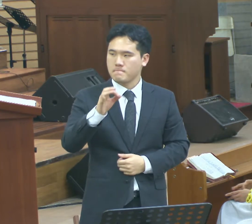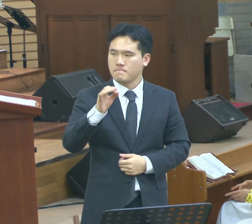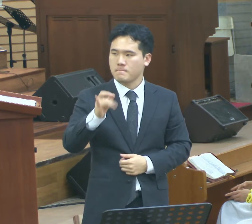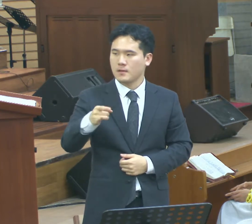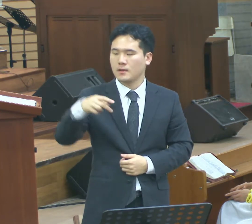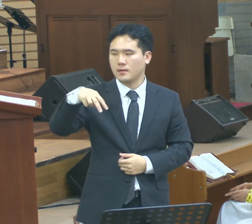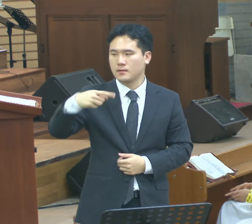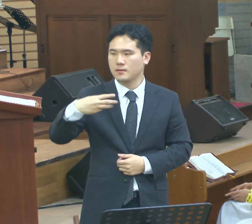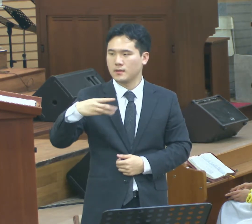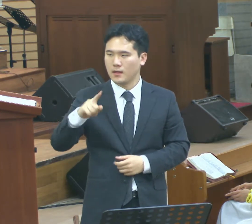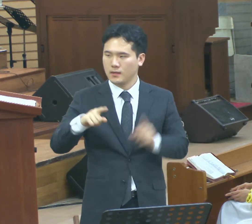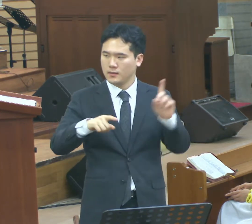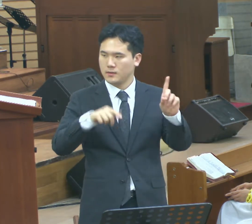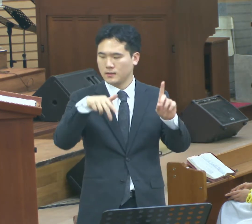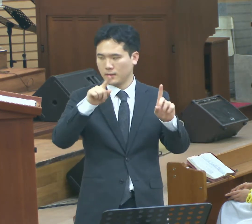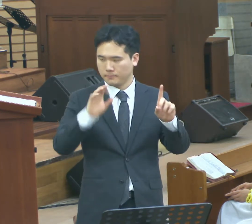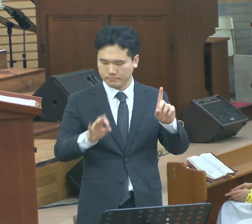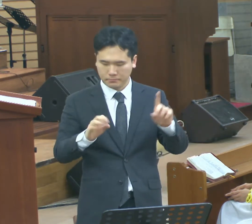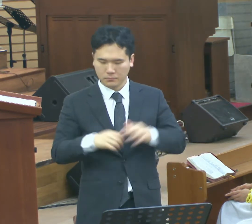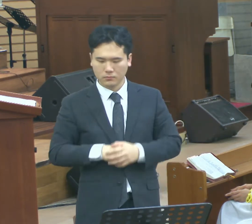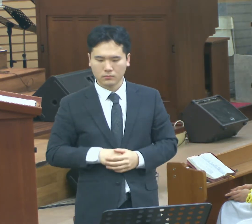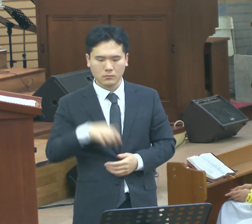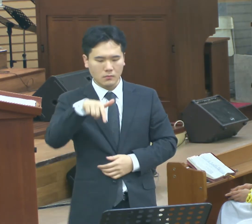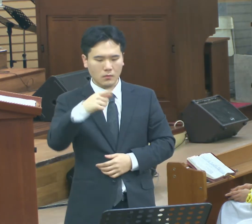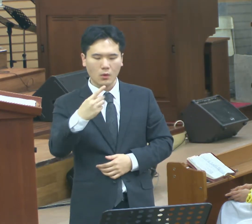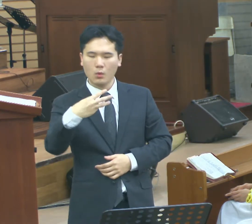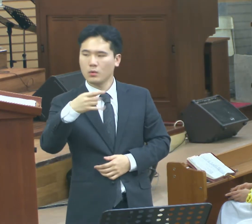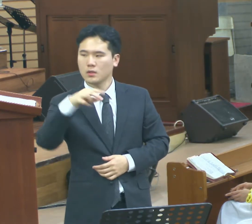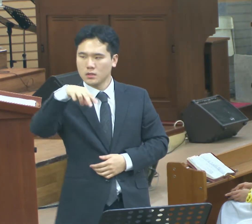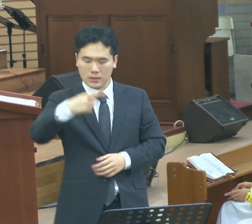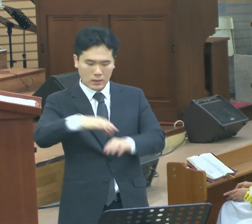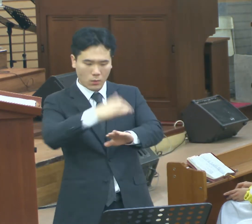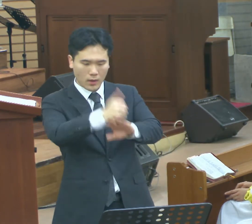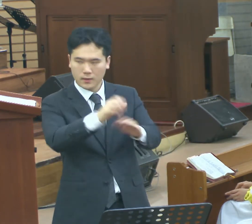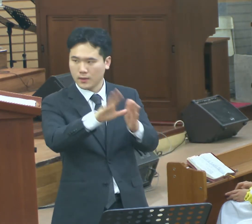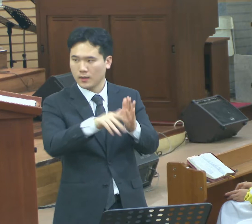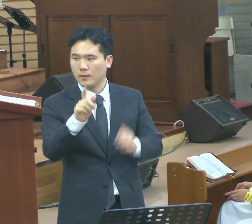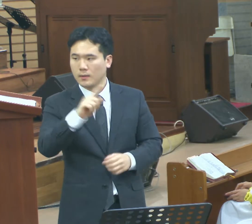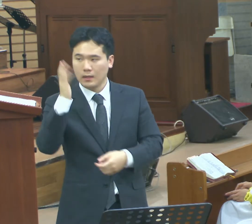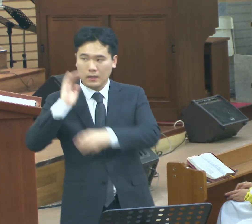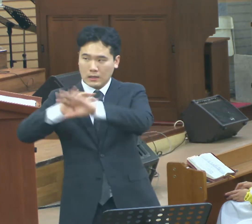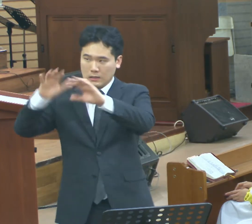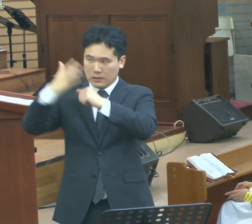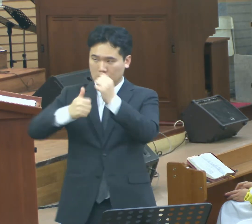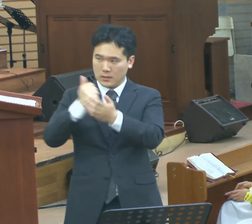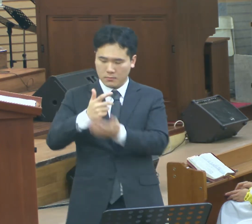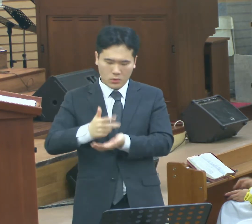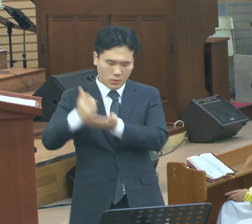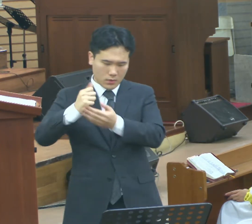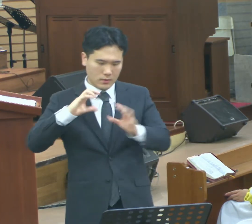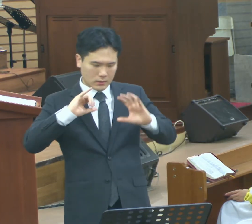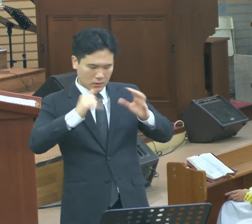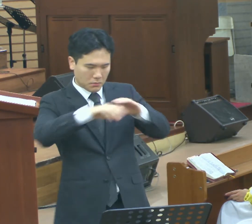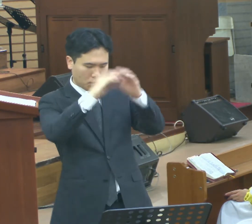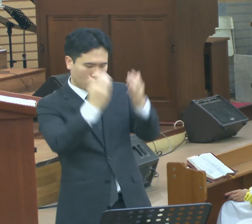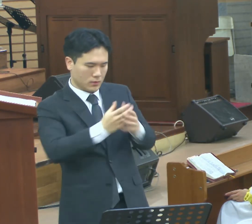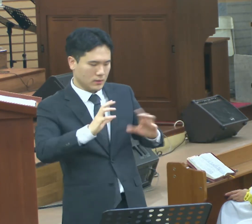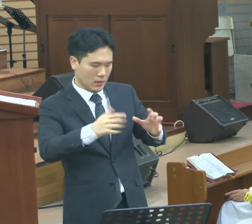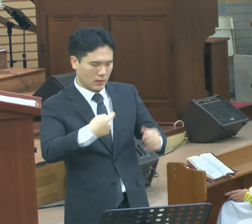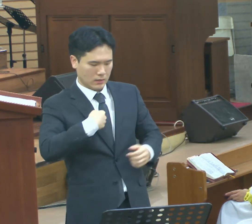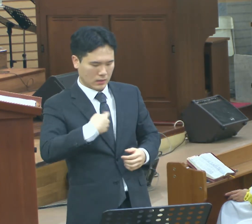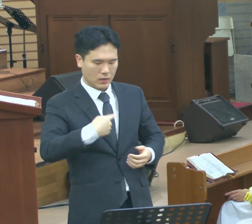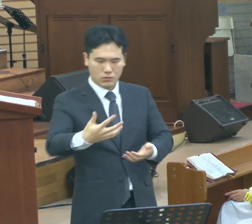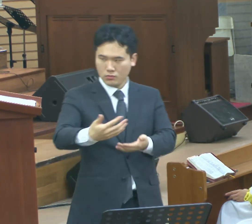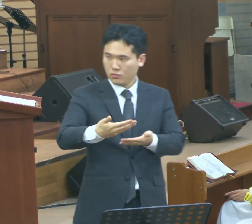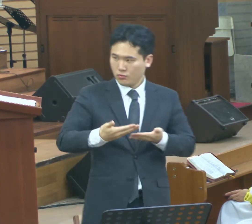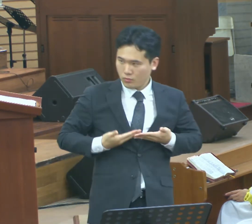고레스 원년에 고레스 왕 하늘의 하나님 여호와께서 세상 모든 나라를 내게 주셨고 그 제국의